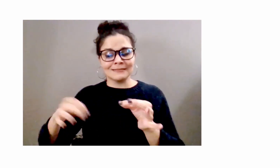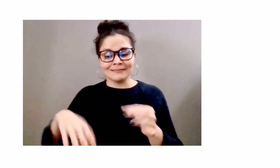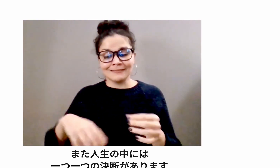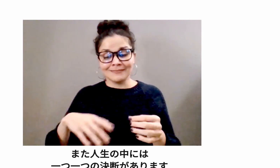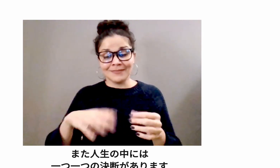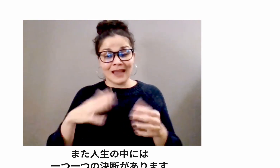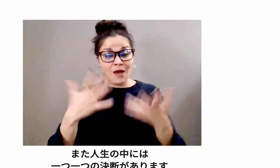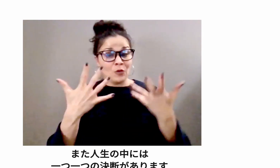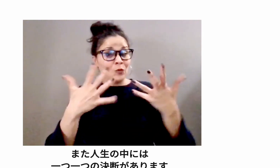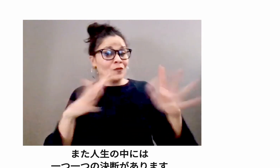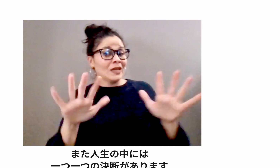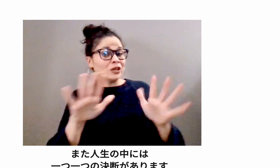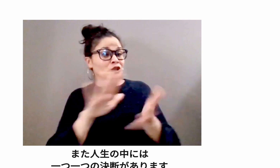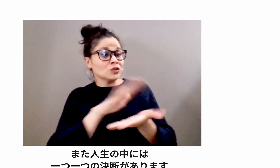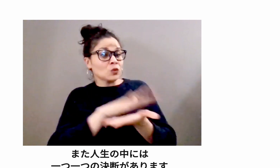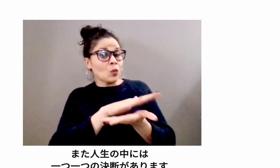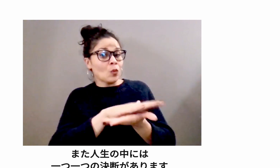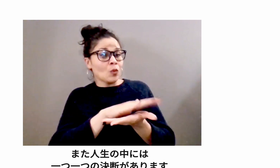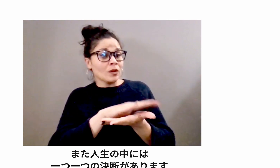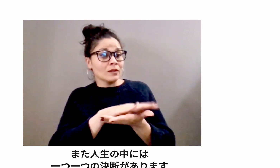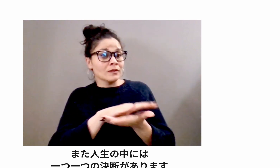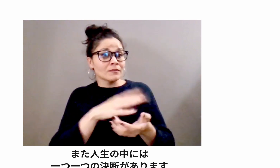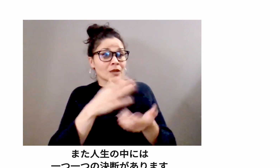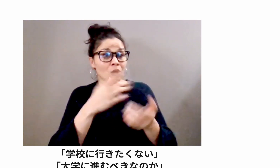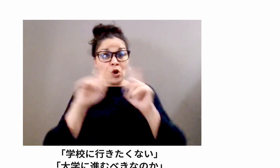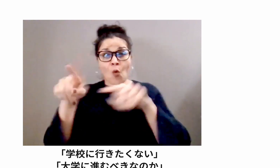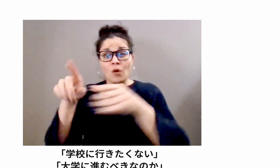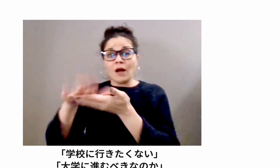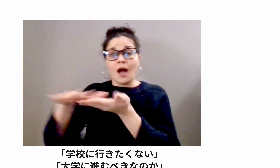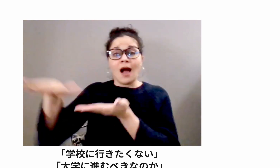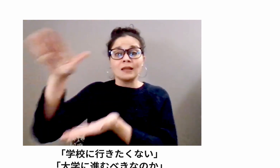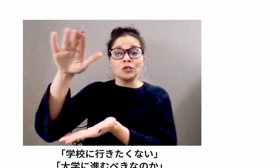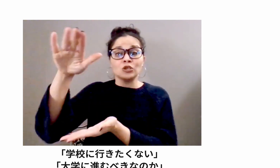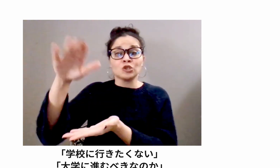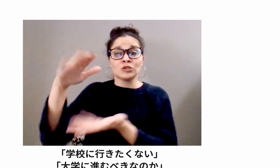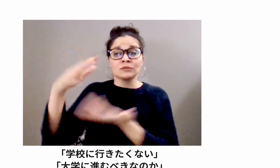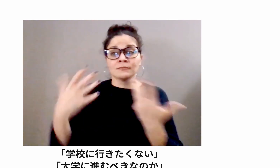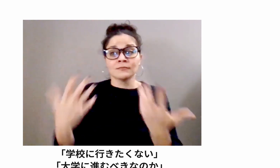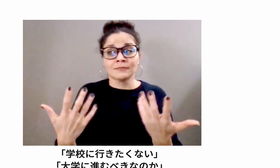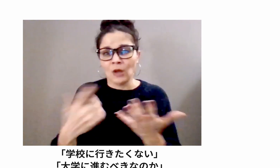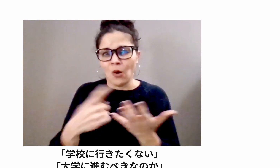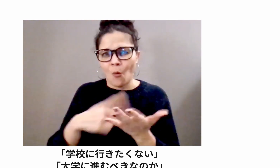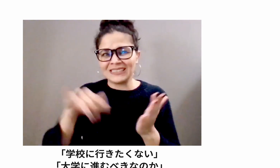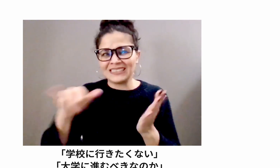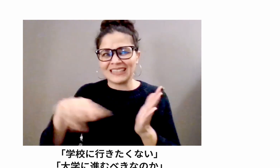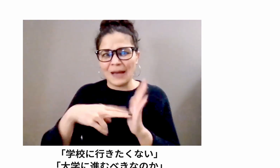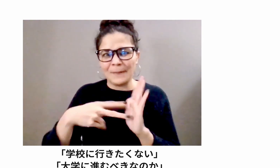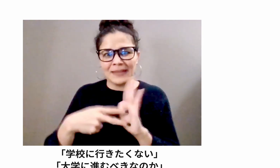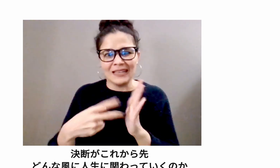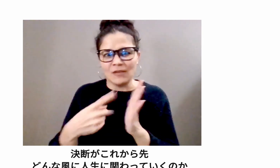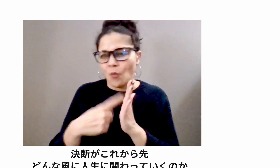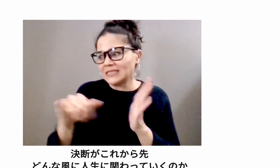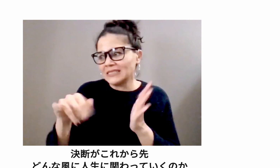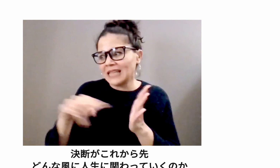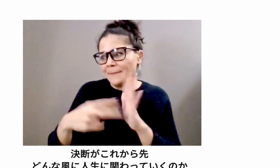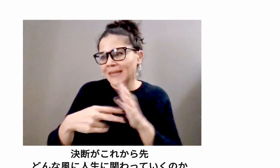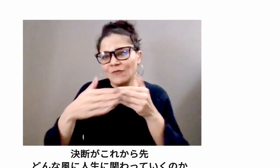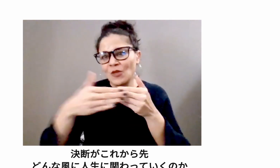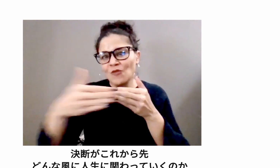で、またその人生の中の一つ一つの決断、学校に行きたくないわとか、あるいは大学に進むべきなのか、そんなふうな一つ一つの決断、